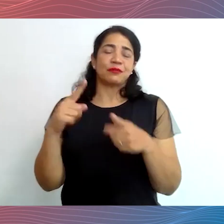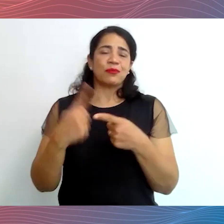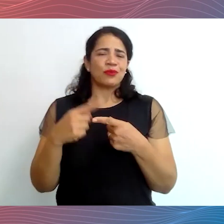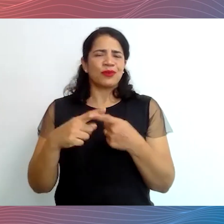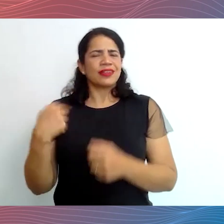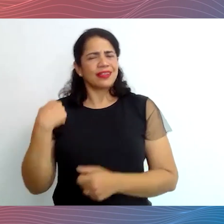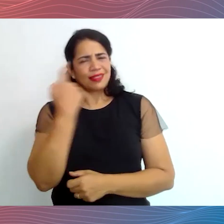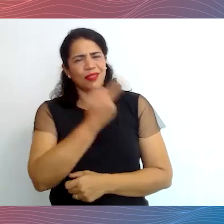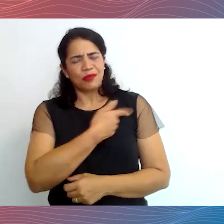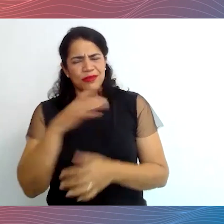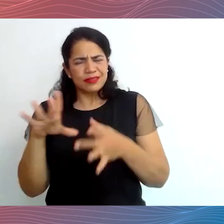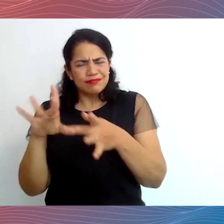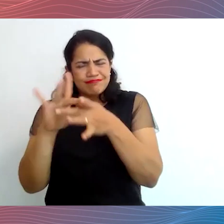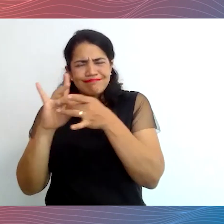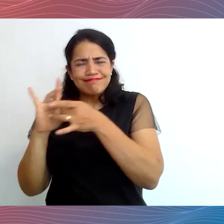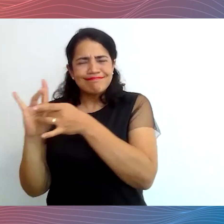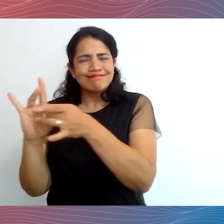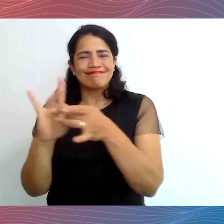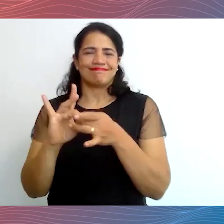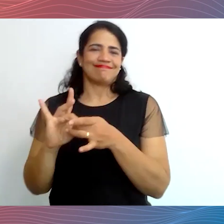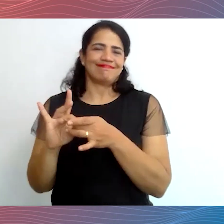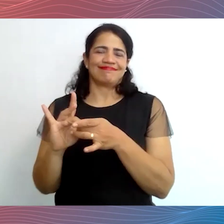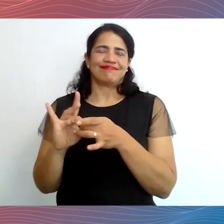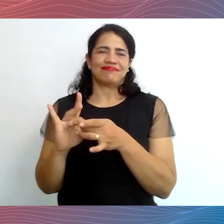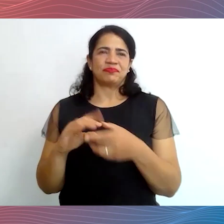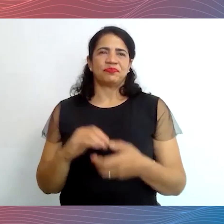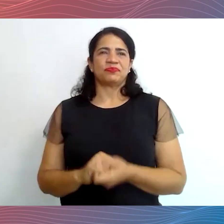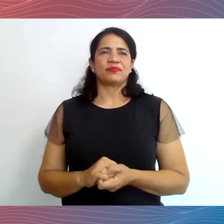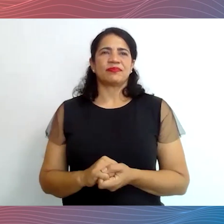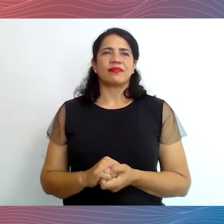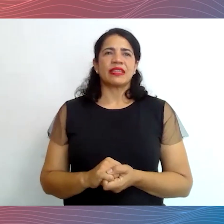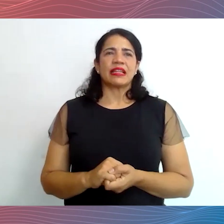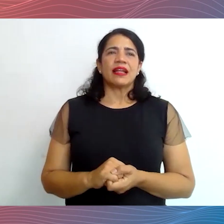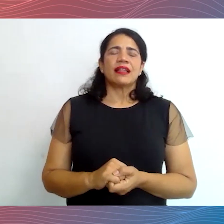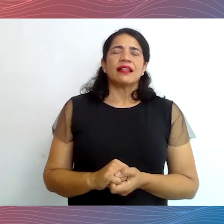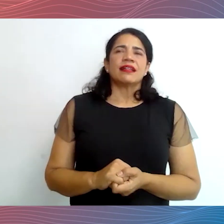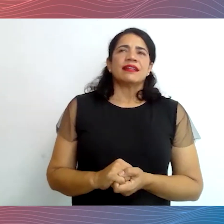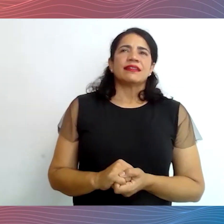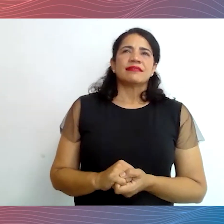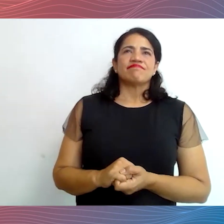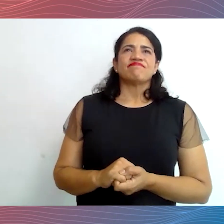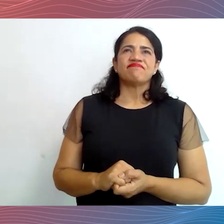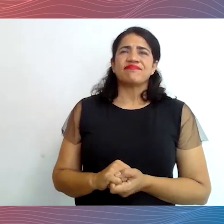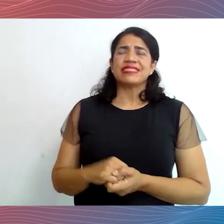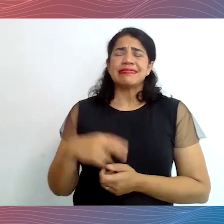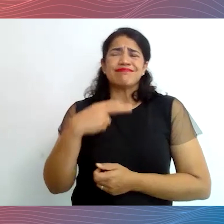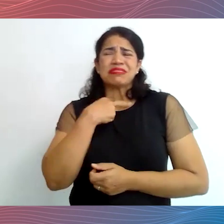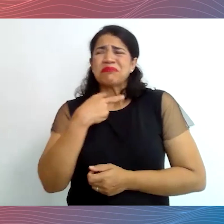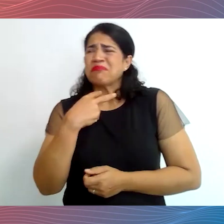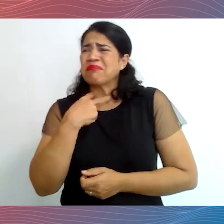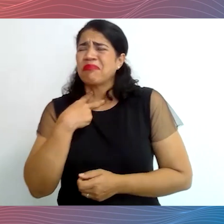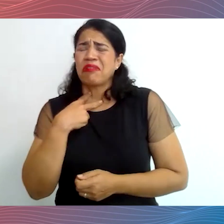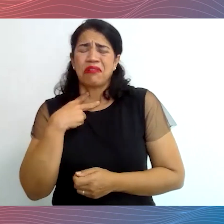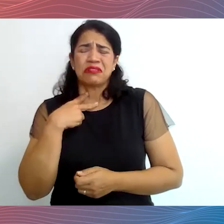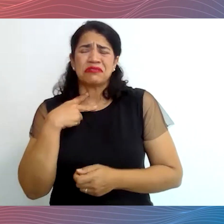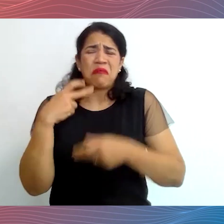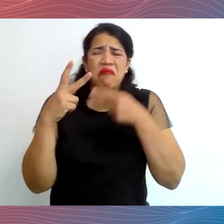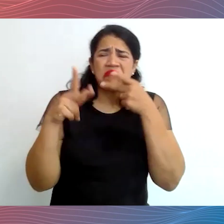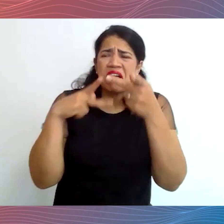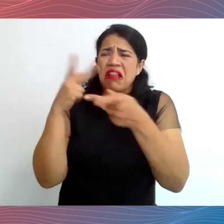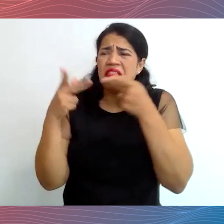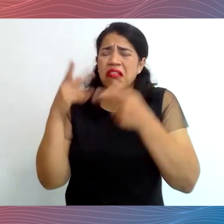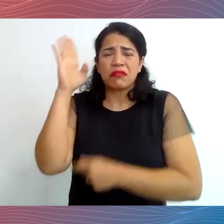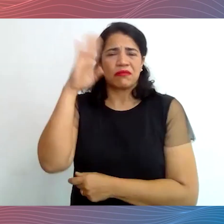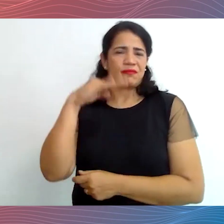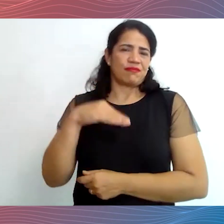outros? Para que cutucar um ao outro? Para que ferir um ao outro, não é isso? Nós somos membros uns dos outros, nós